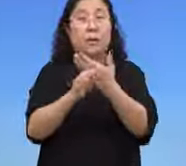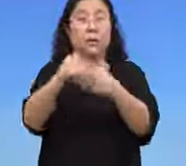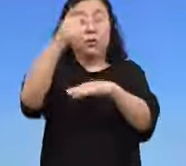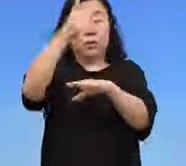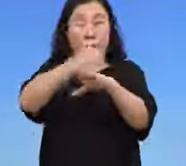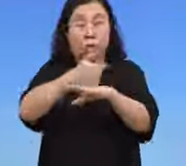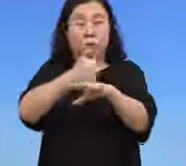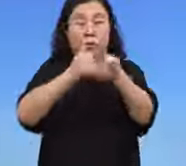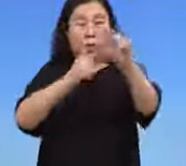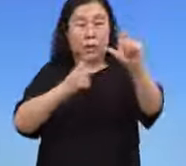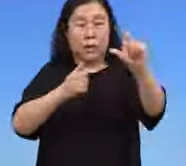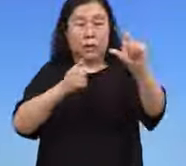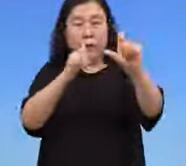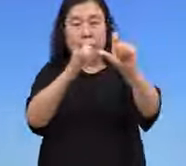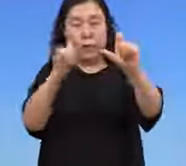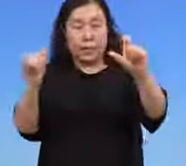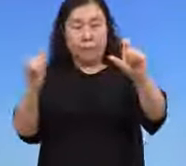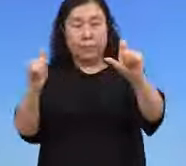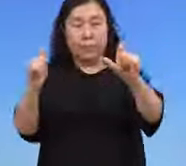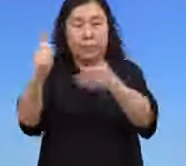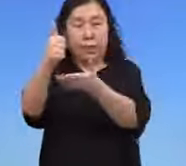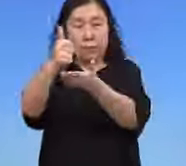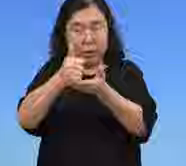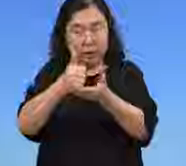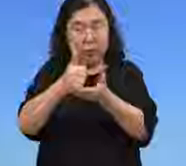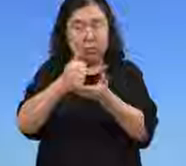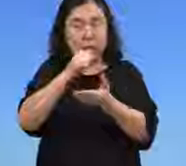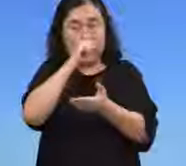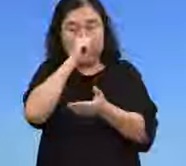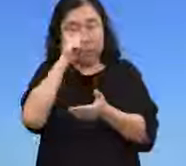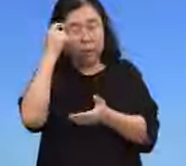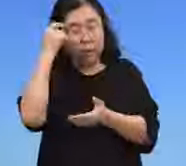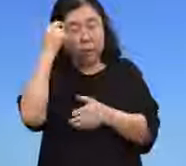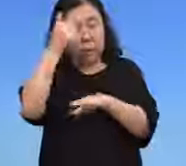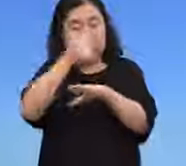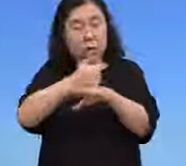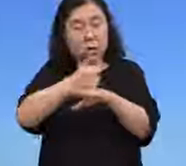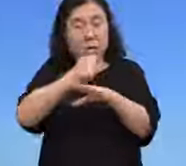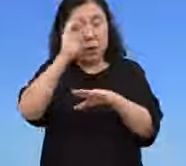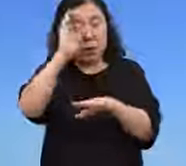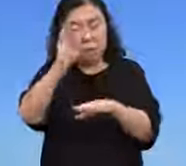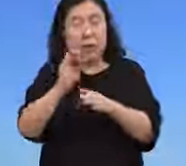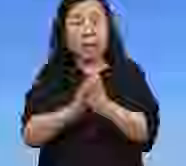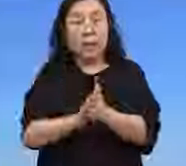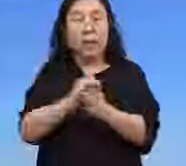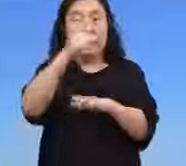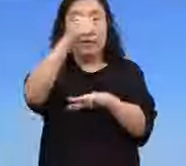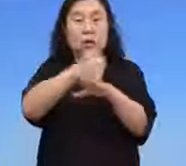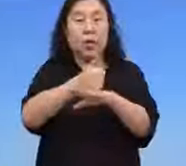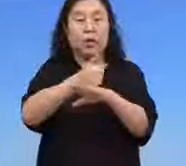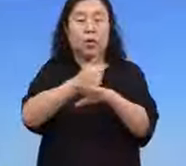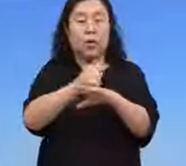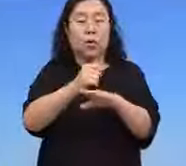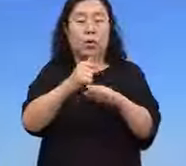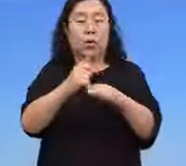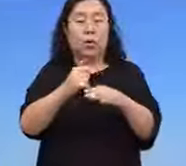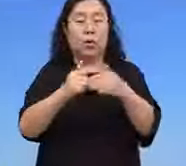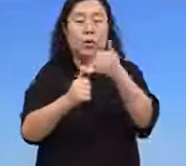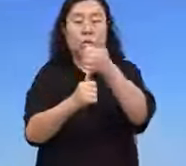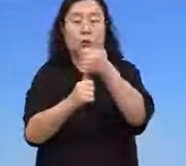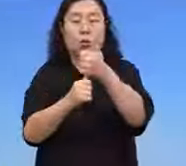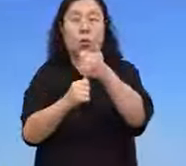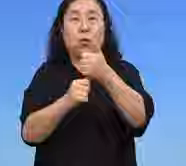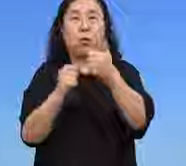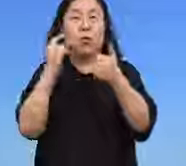한 15명을 모시면 되겠다 그랬는데요, 결과를 보니까 지금 당회에 청구할 최종